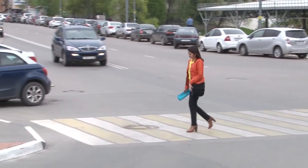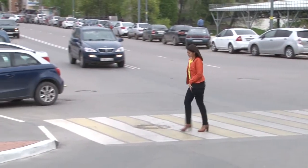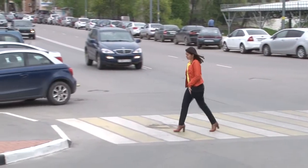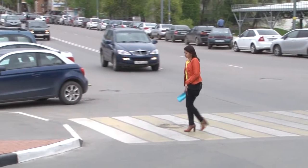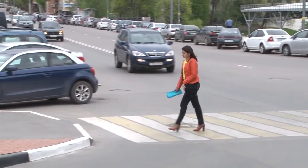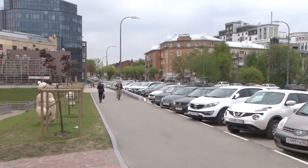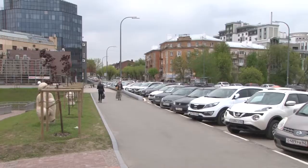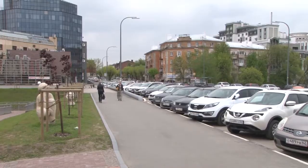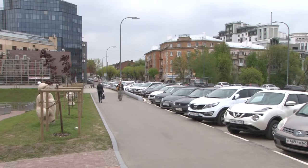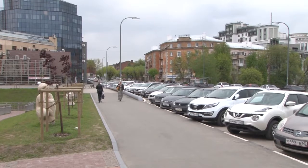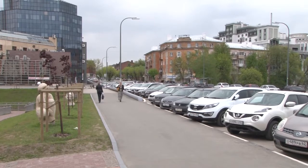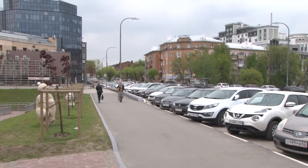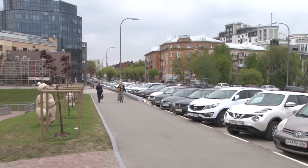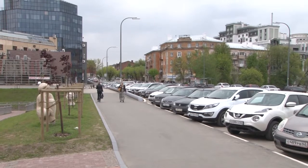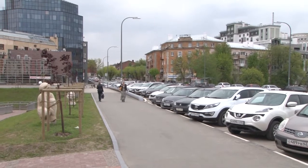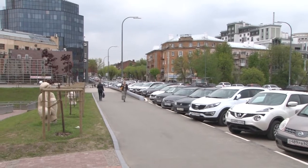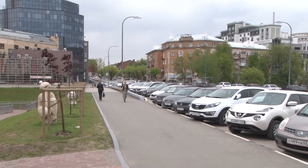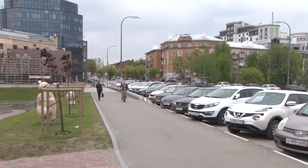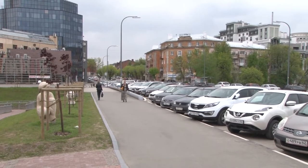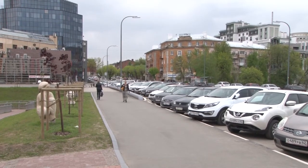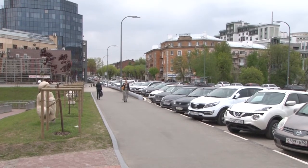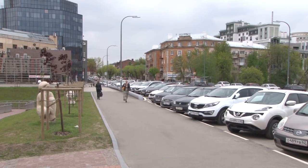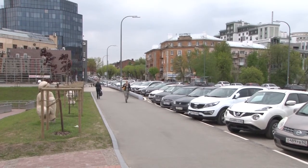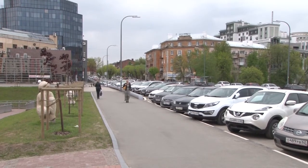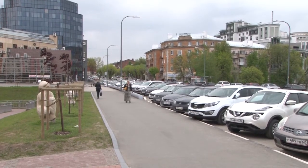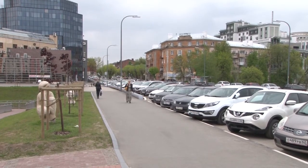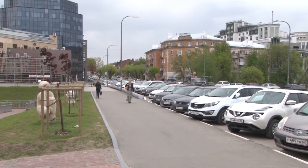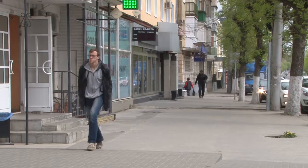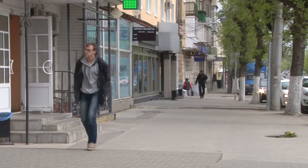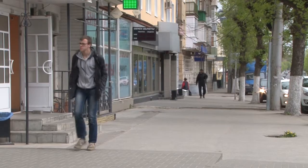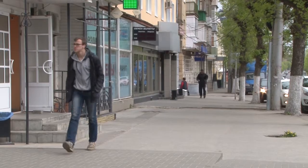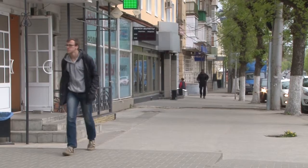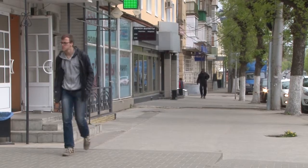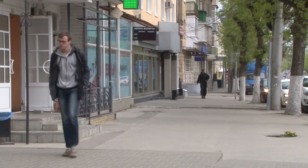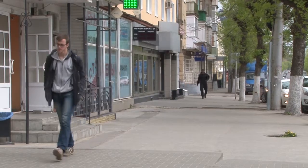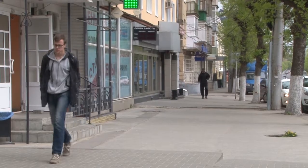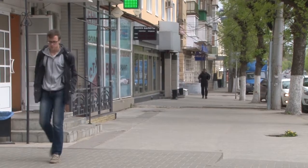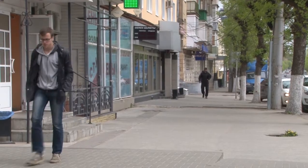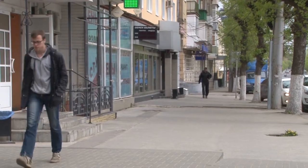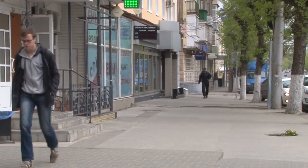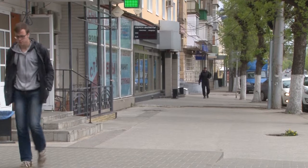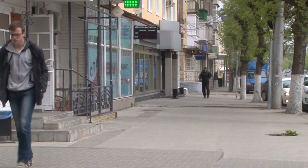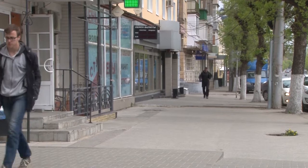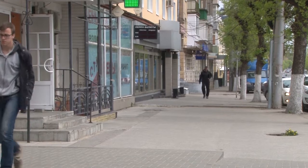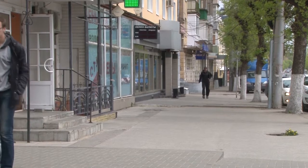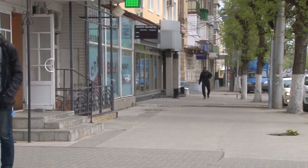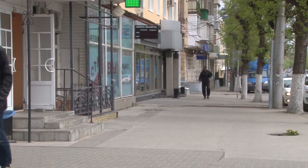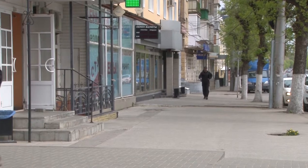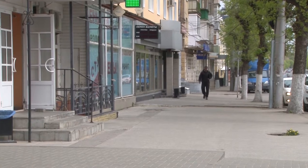состоят 1136 человек. Появившаяся диспетчерская служба позволяет им быстро и не выходя из дома решать многие